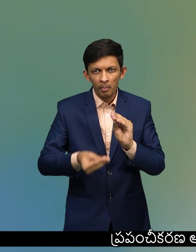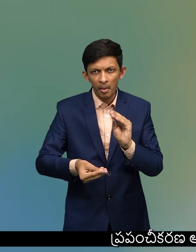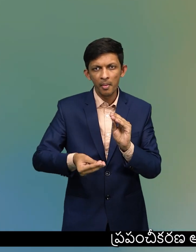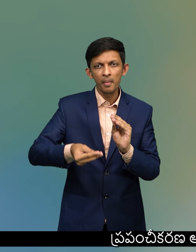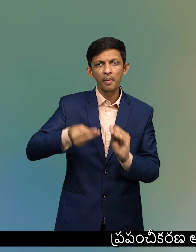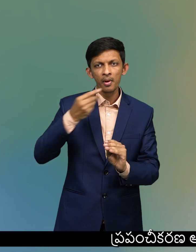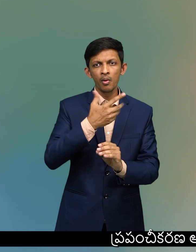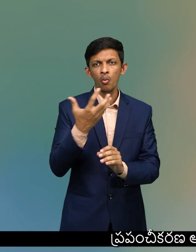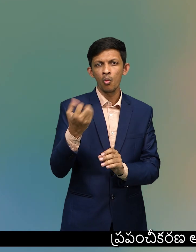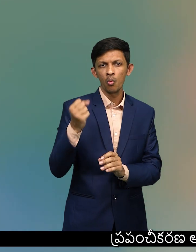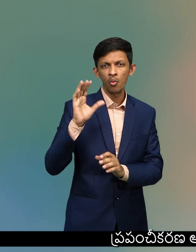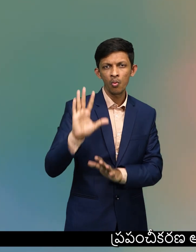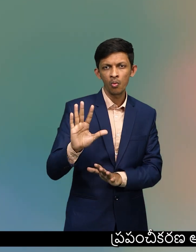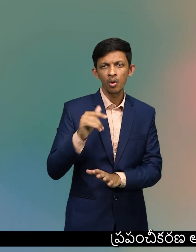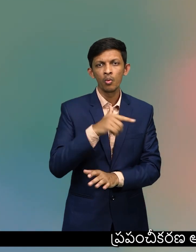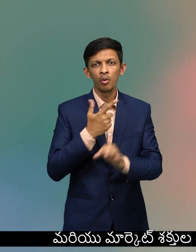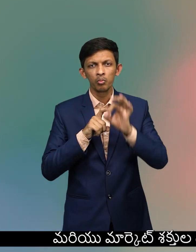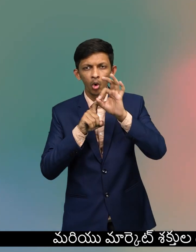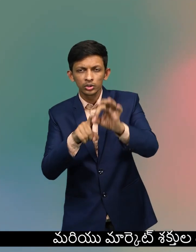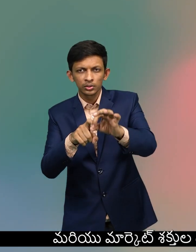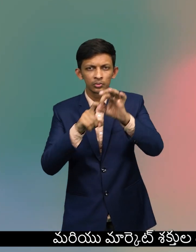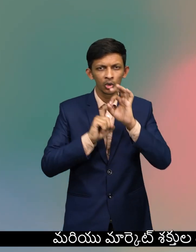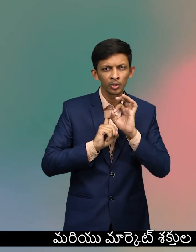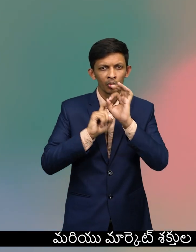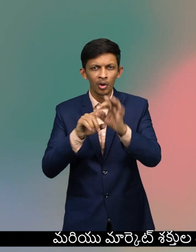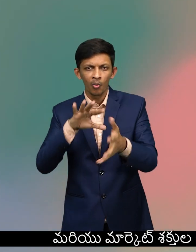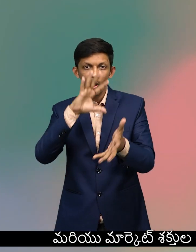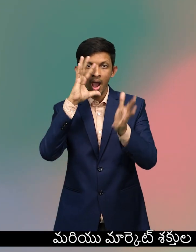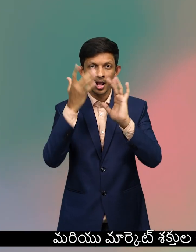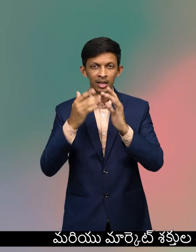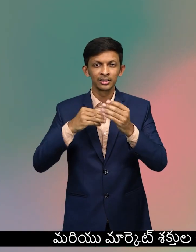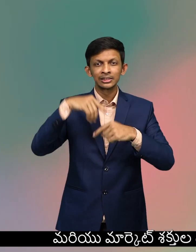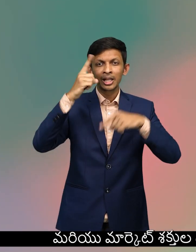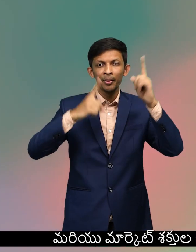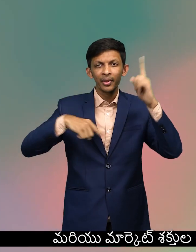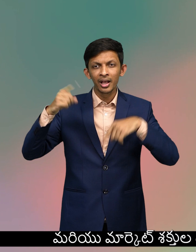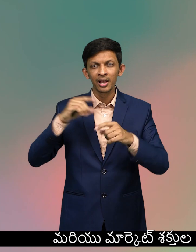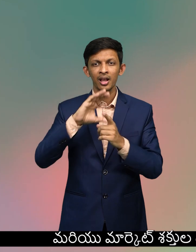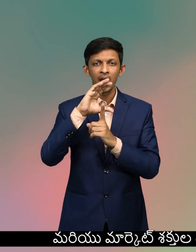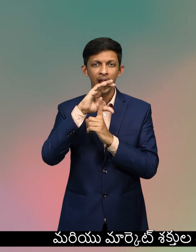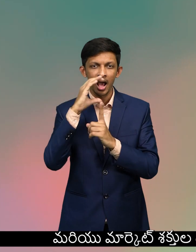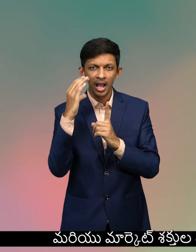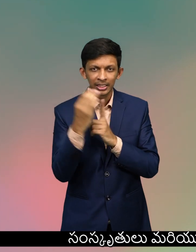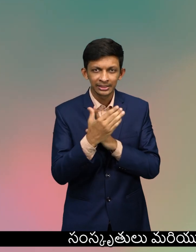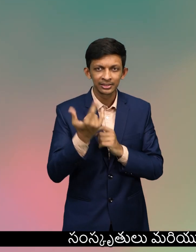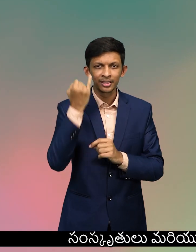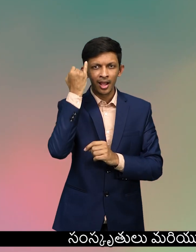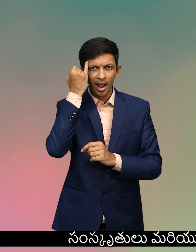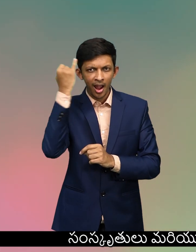సాంకేతిక ఆవిష్కరణలు మరియు మార్కెట్ శక్తుల ద్వారా నడిచే ప్రపంచ ఆర్థిక వ్యవస్థలు, సంస్కృతులు